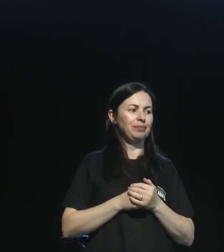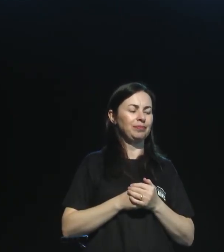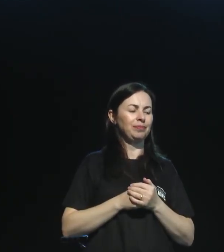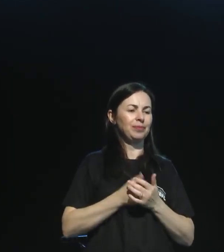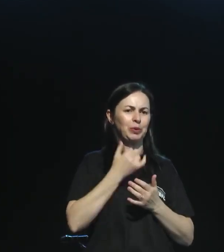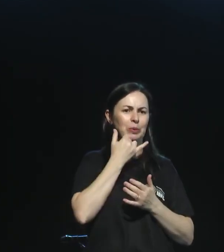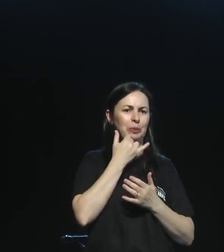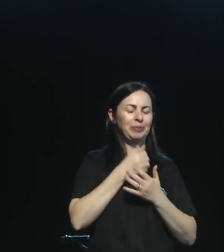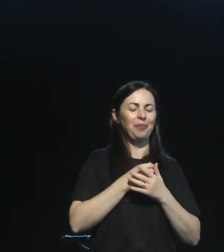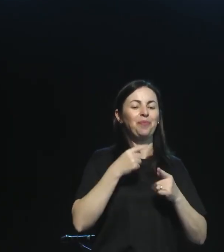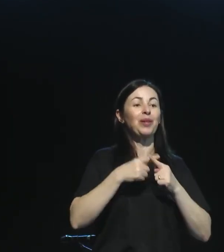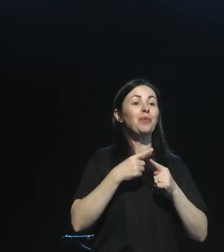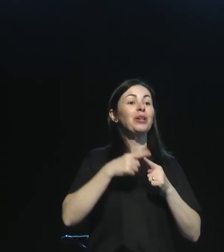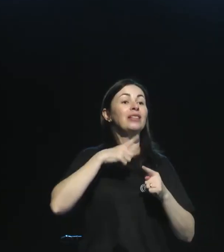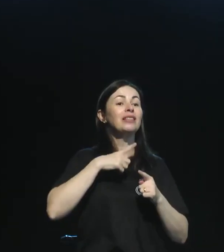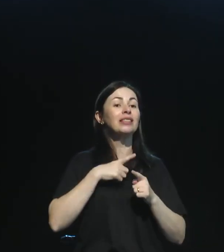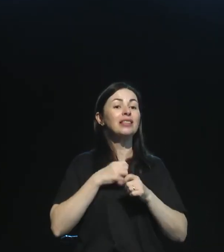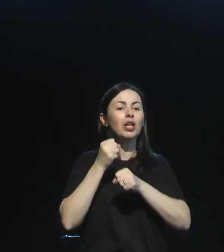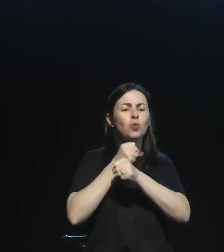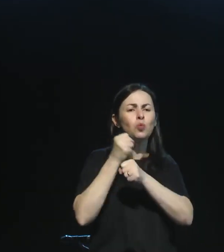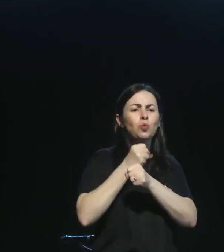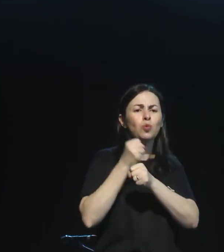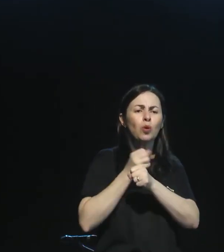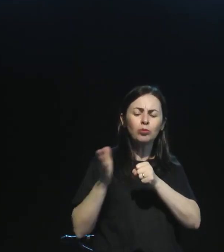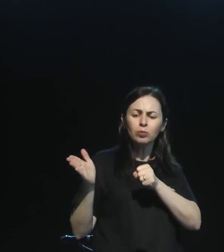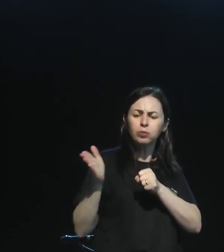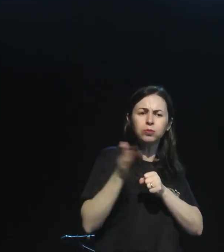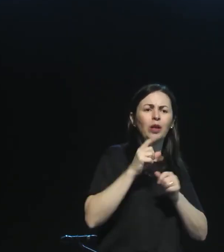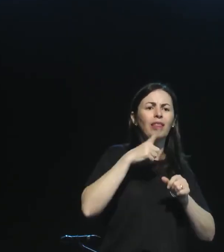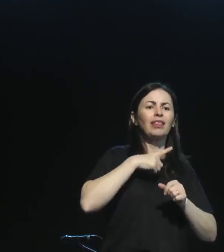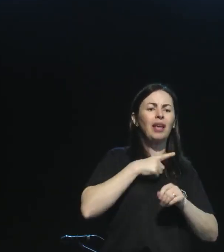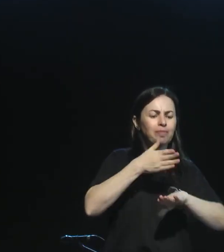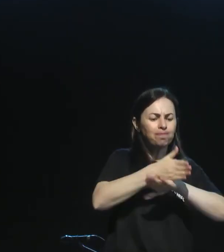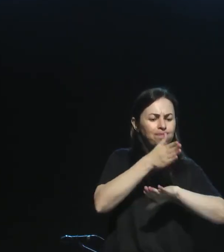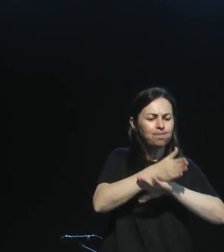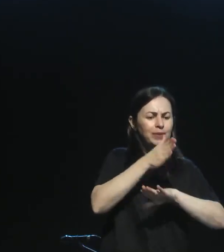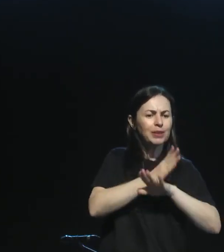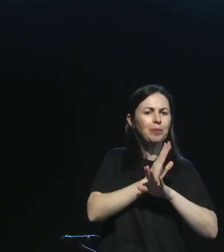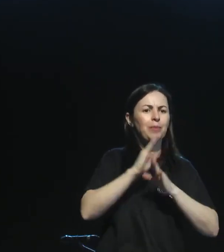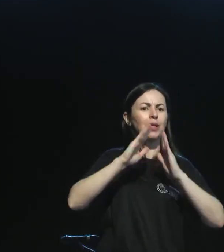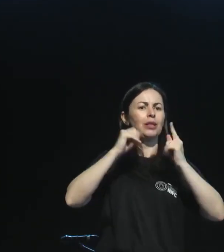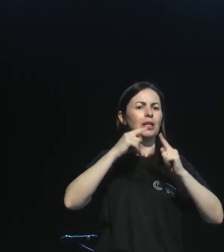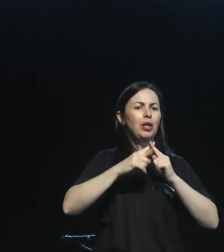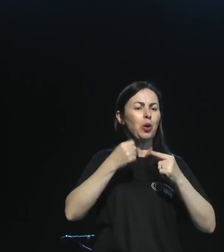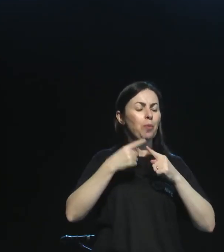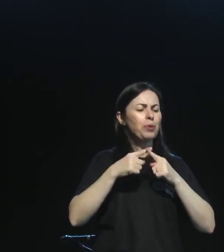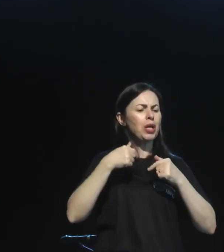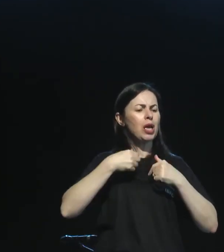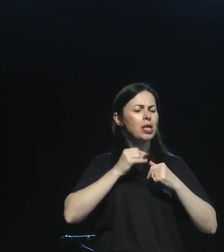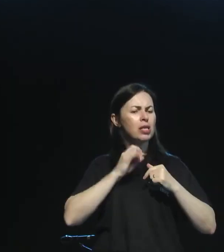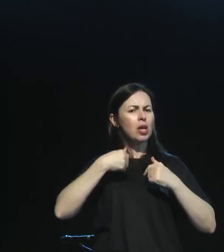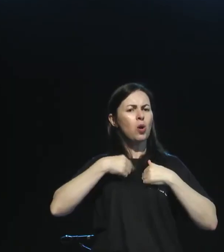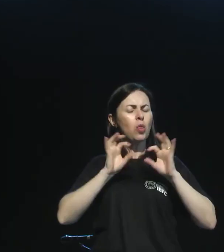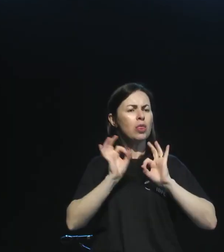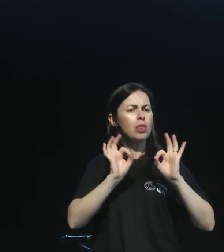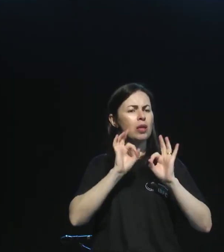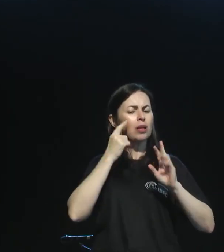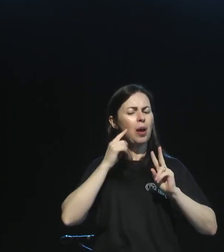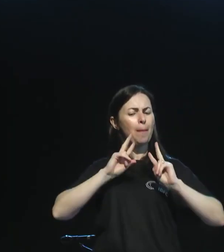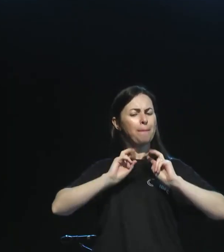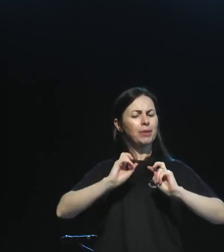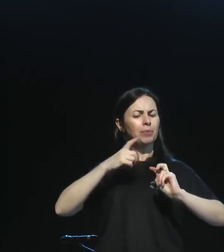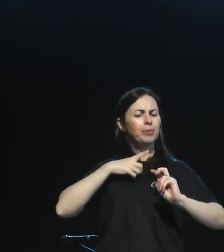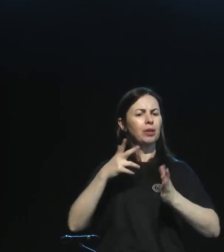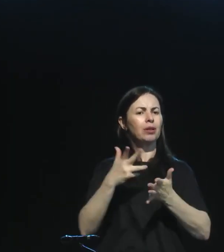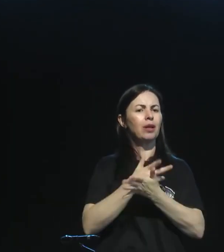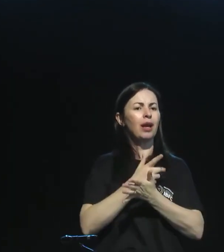Se você vem um ano todo na igreja, e se você não sente o seu pé sendo pisado, provavelmente a verdade